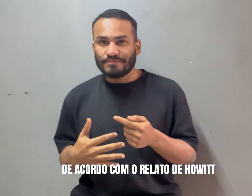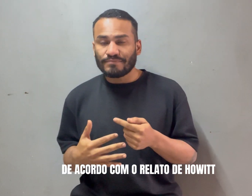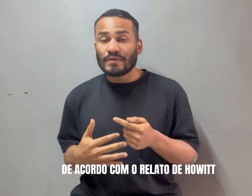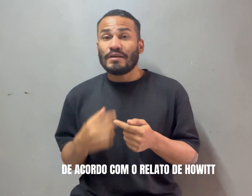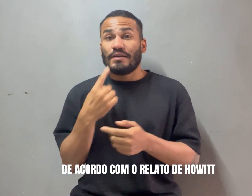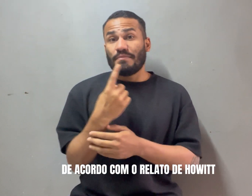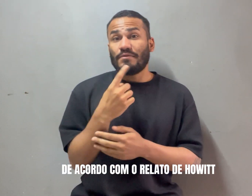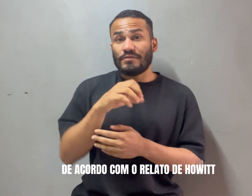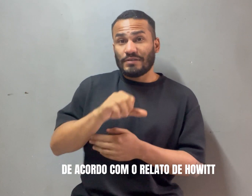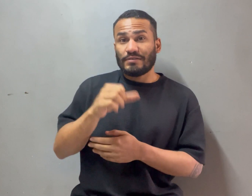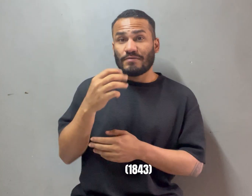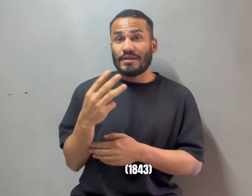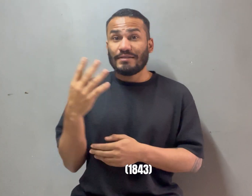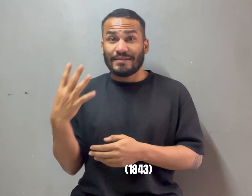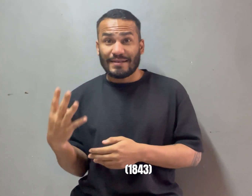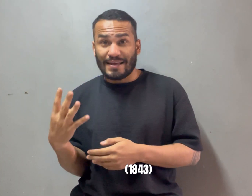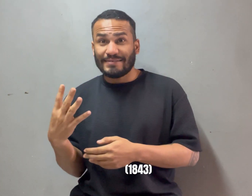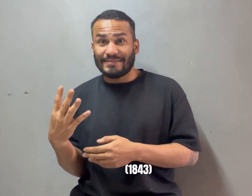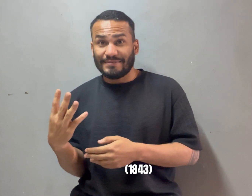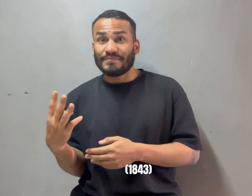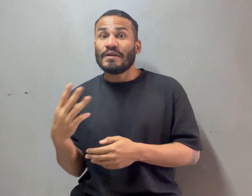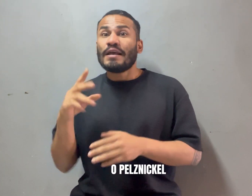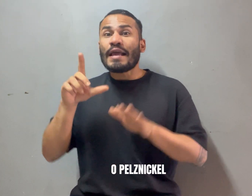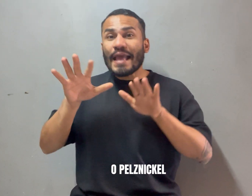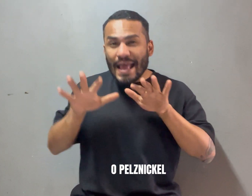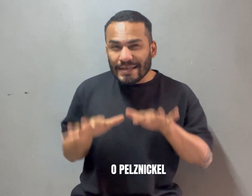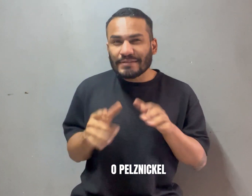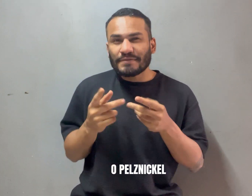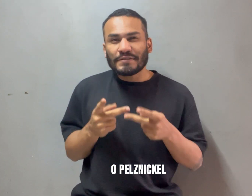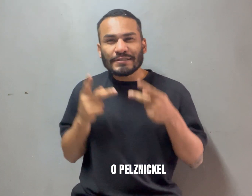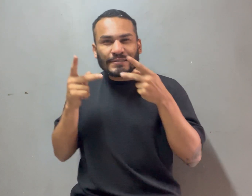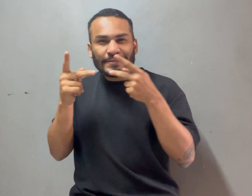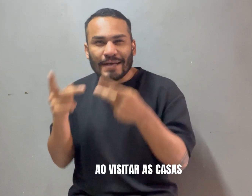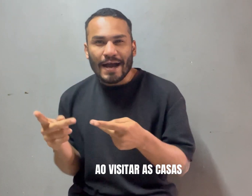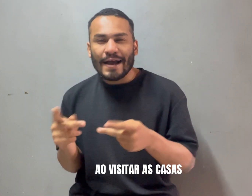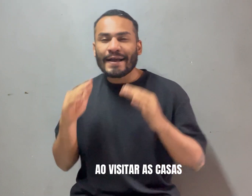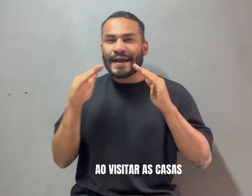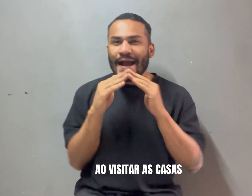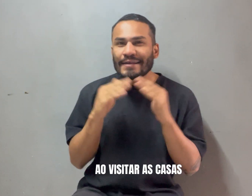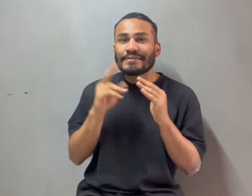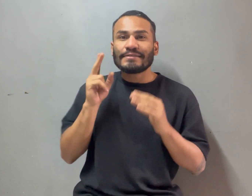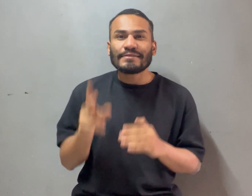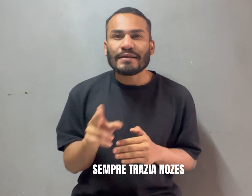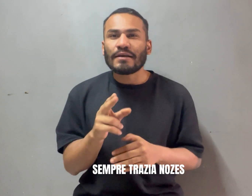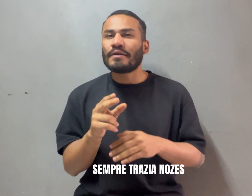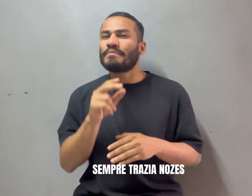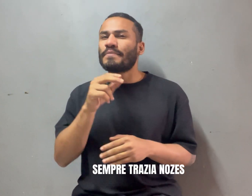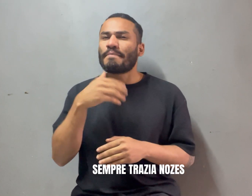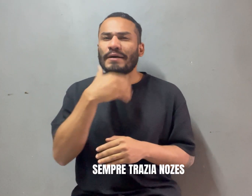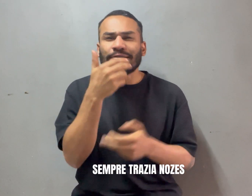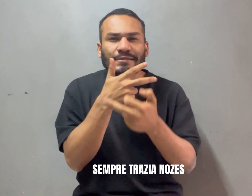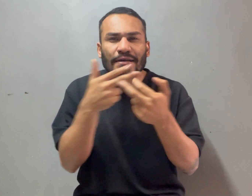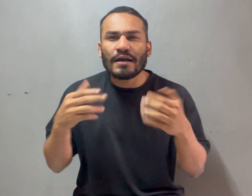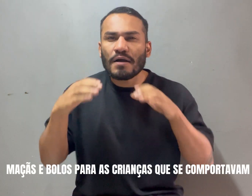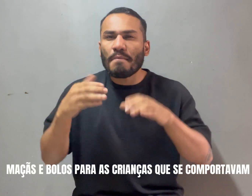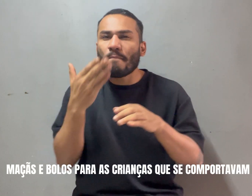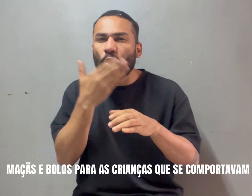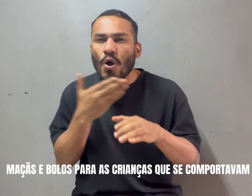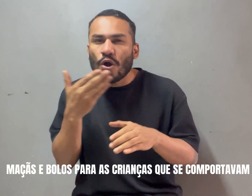de Howitt, 1843, o Belsnickel, ao visitar as casas, sempre trazia nozes, maçãs e bolos para